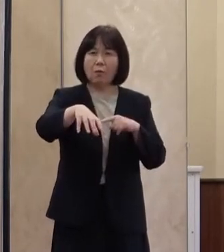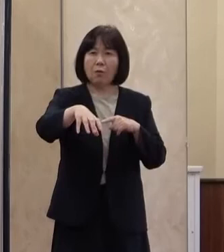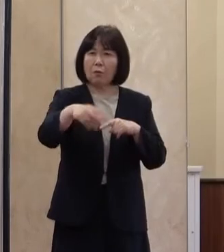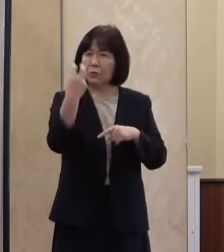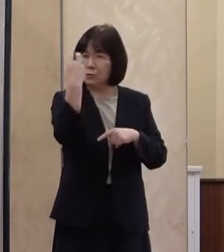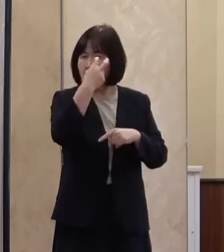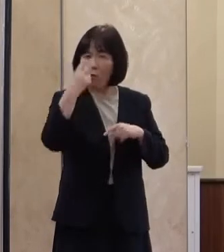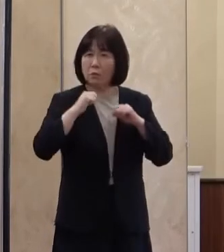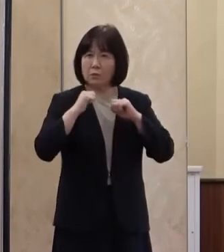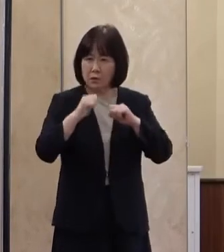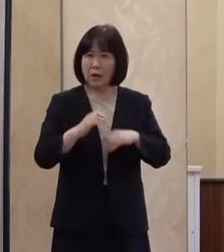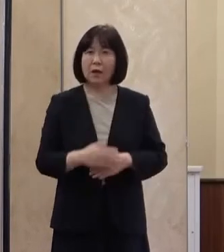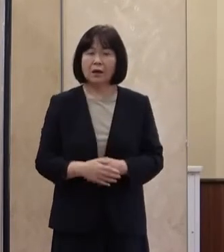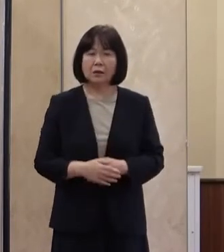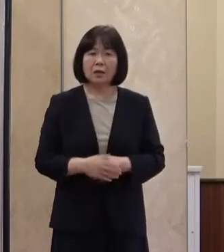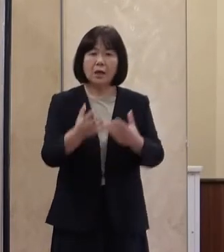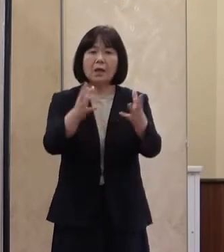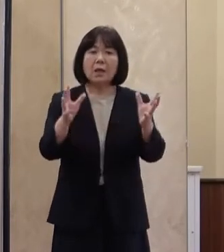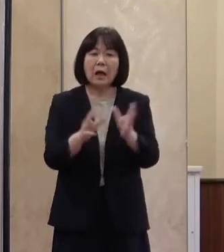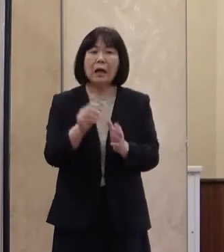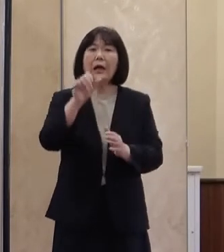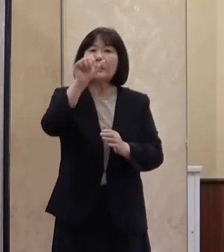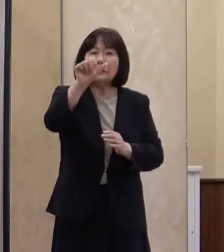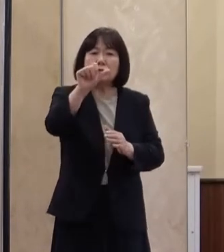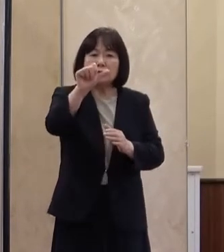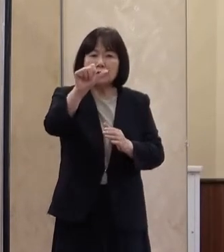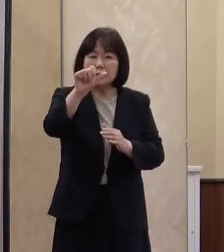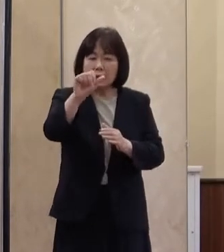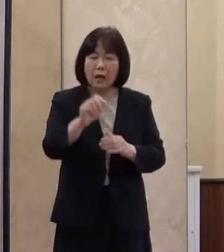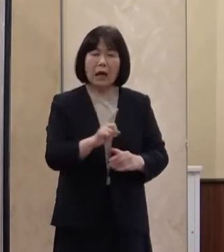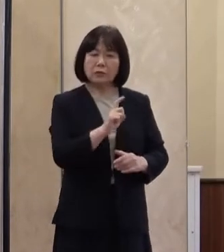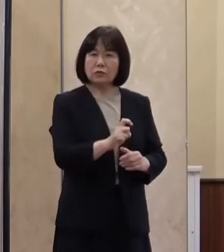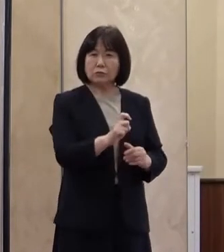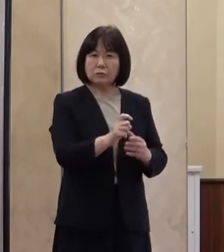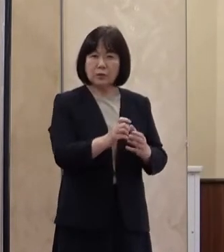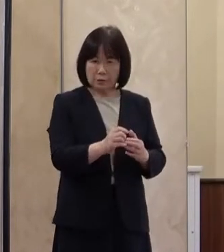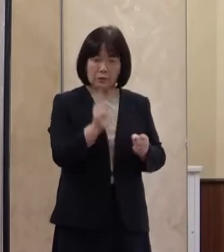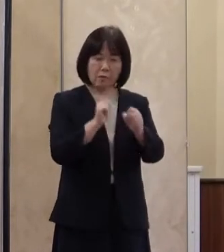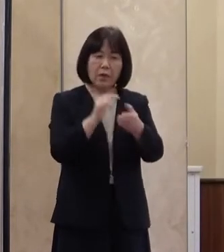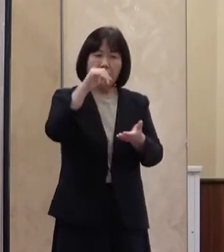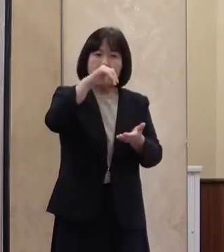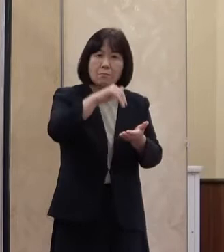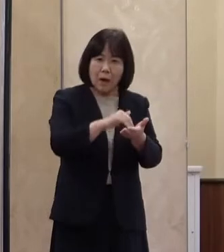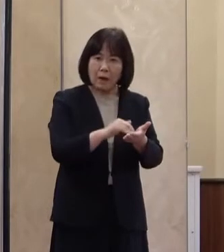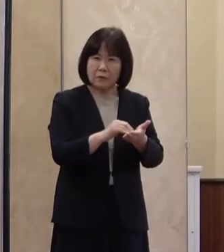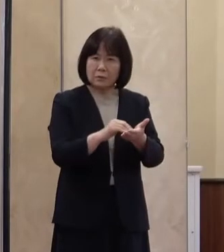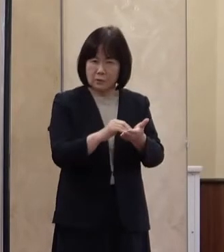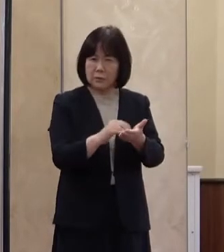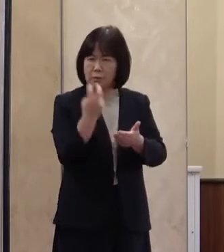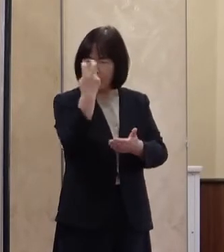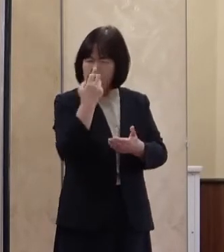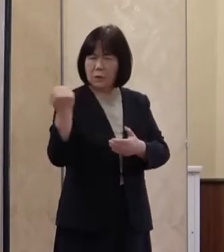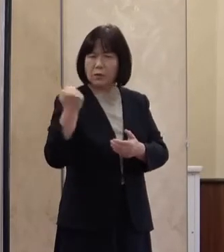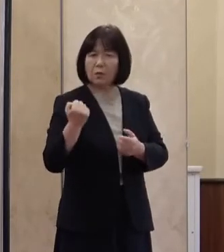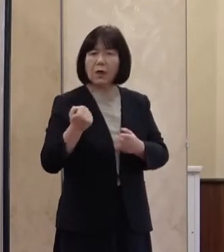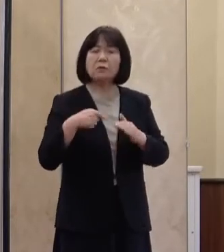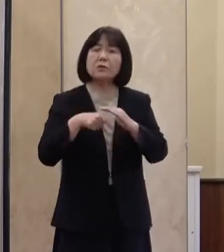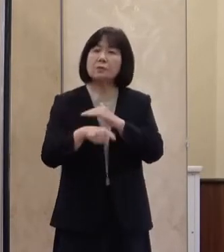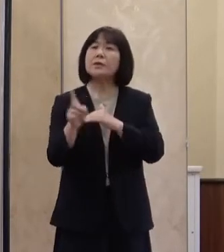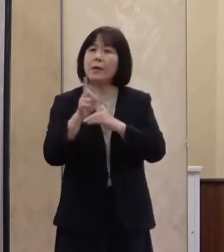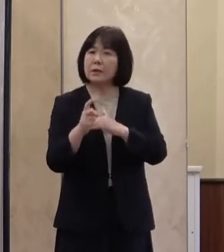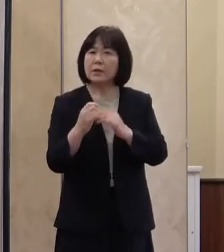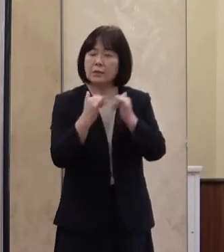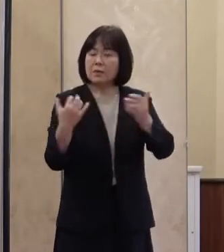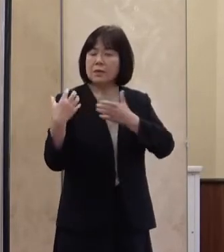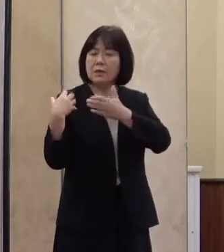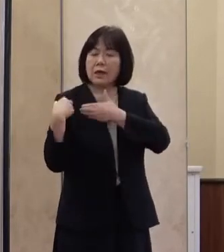調査なんですけども、5班から10班に体制を強化するということなんですけども、年末にかけて調査を強化する狙いと、民間委託となるということなんですけ